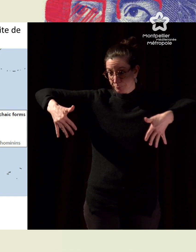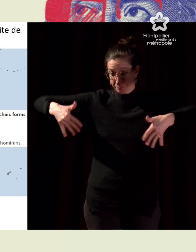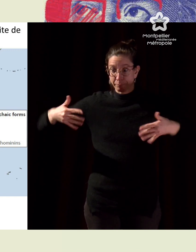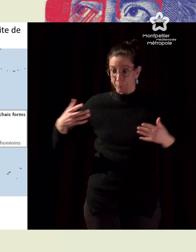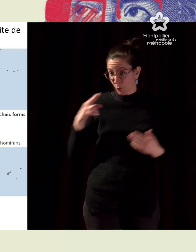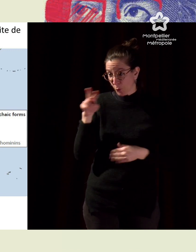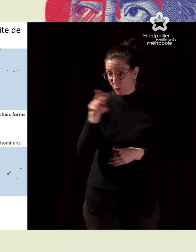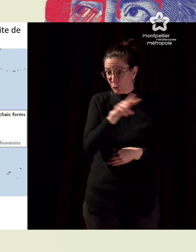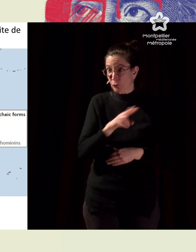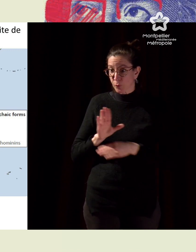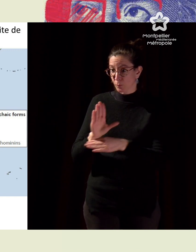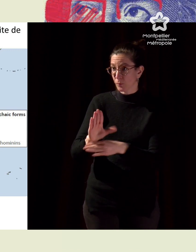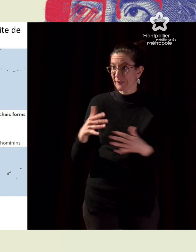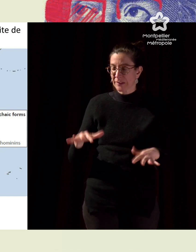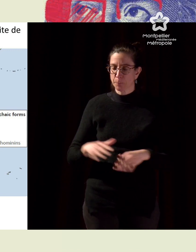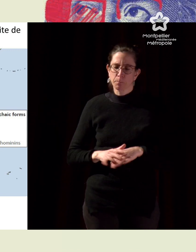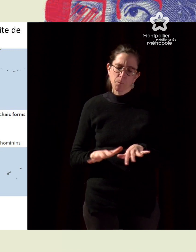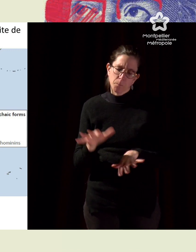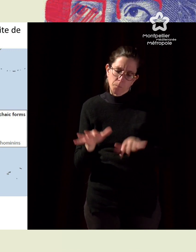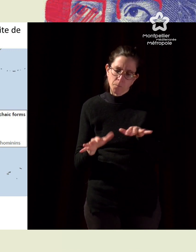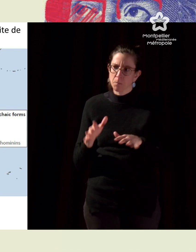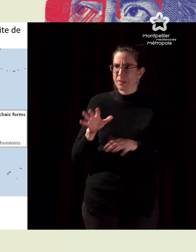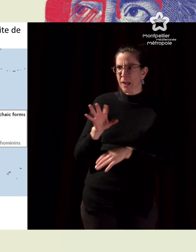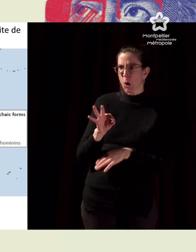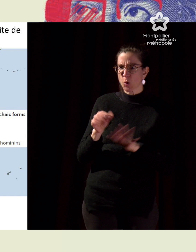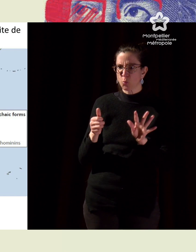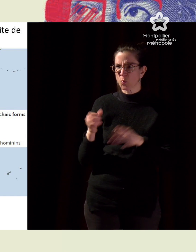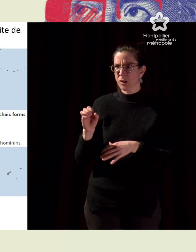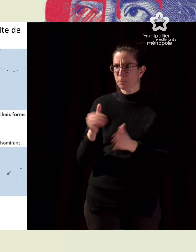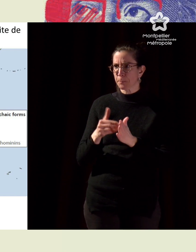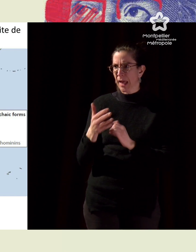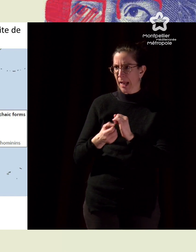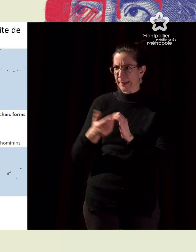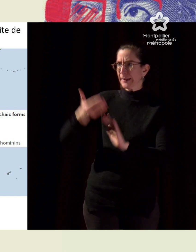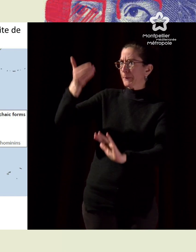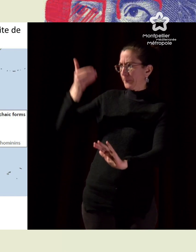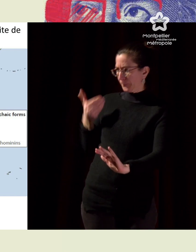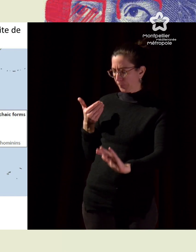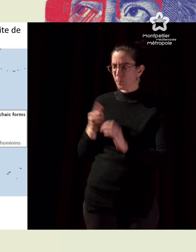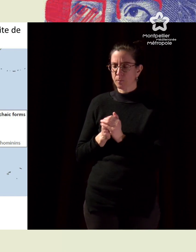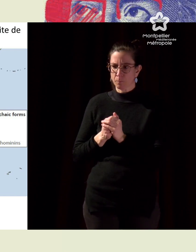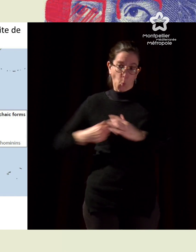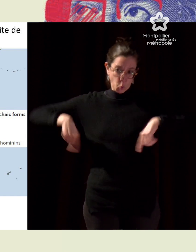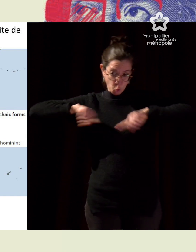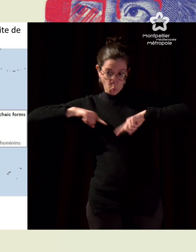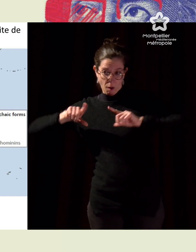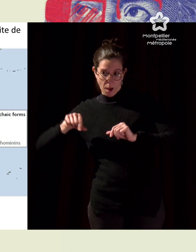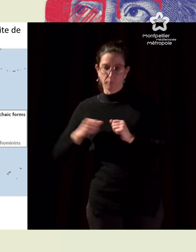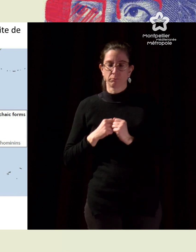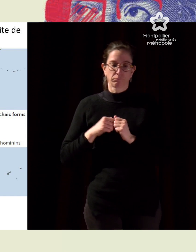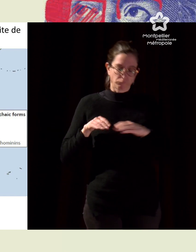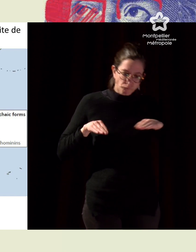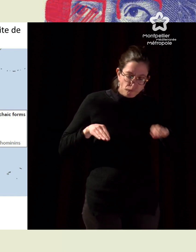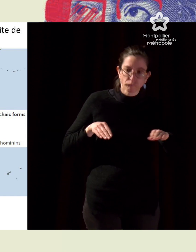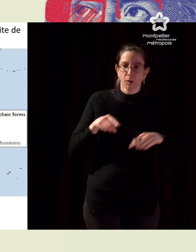Donc, il y a environ 50-60 000 ans, dans la lignée humaine, il y avait nous, il y avait Sapiens, il y